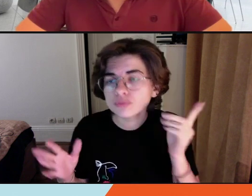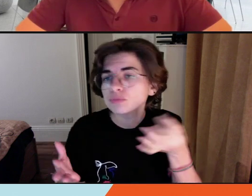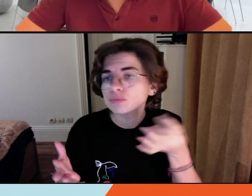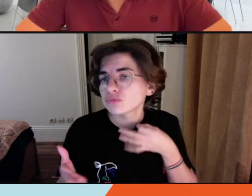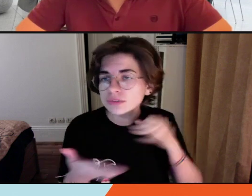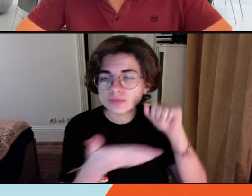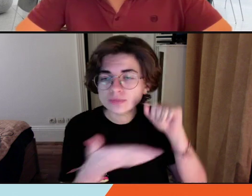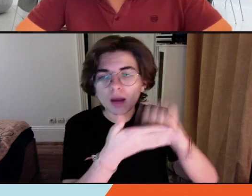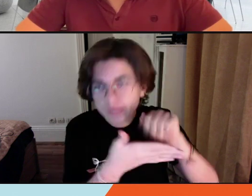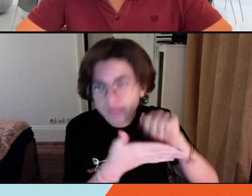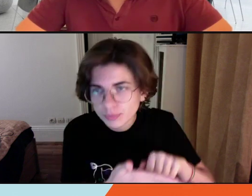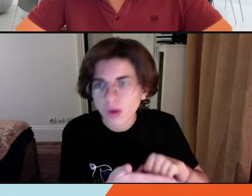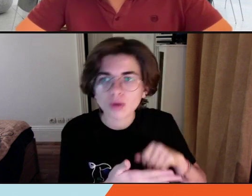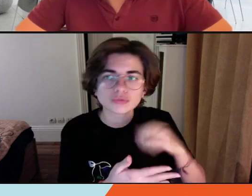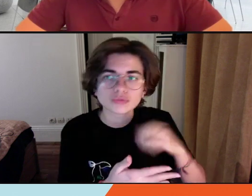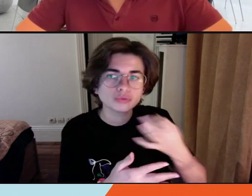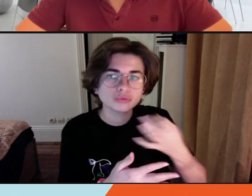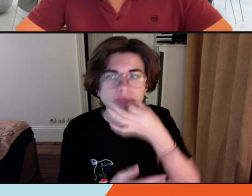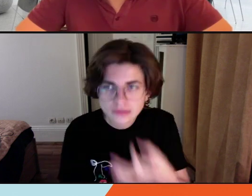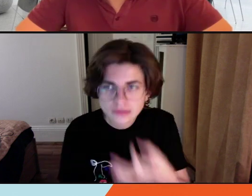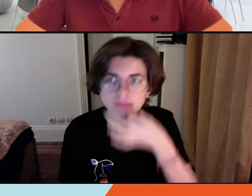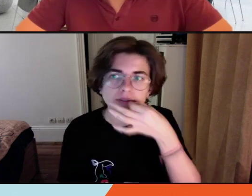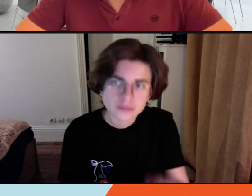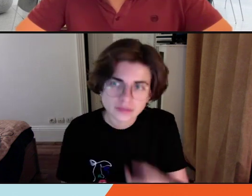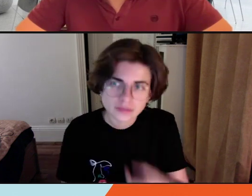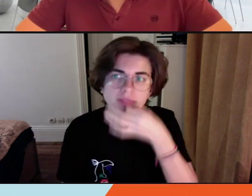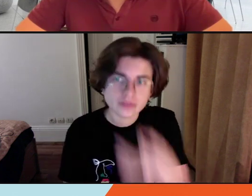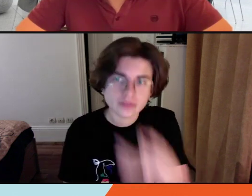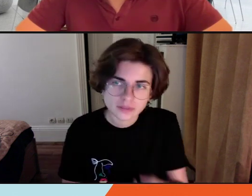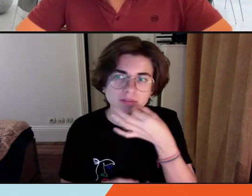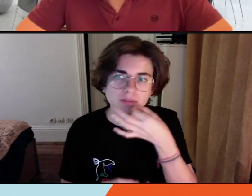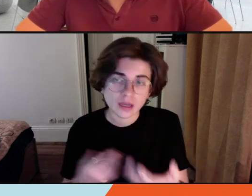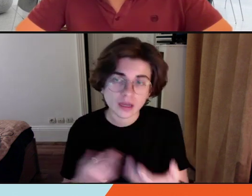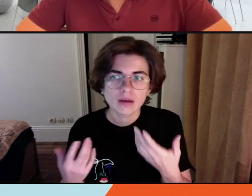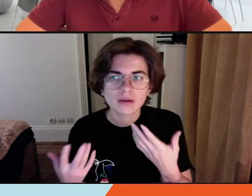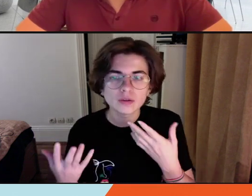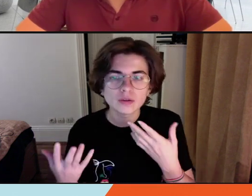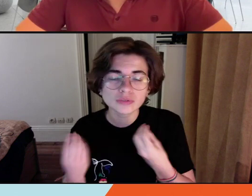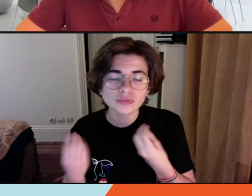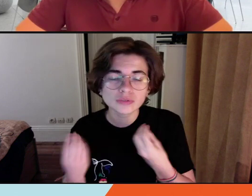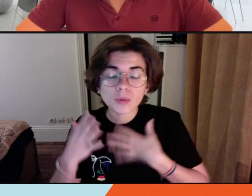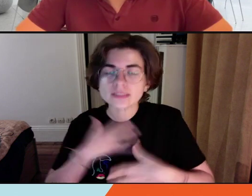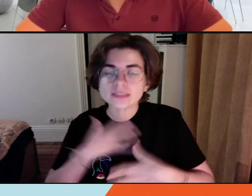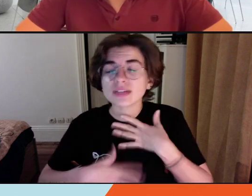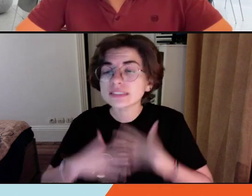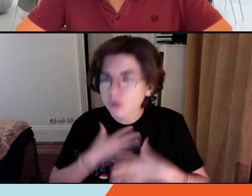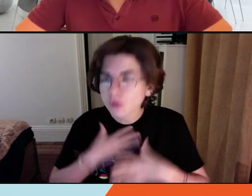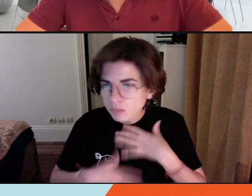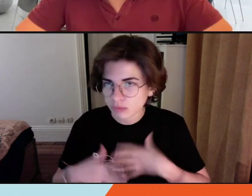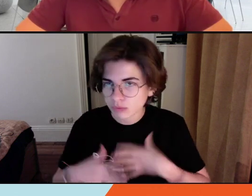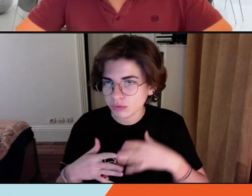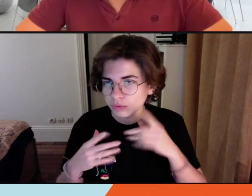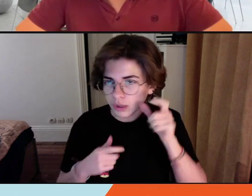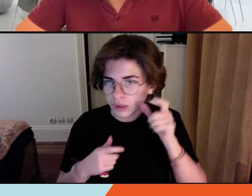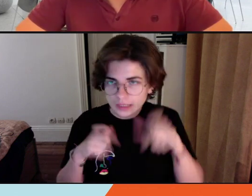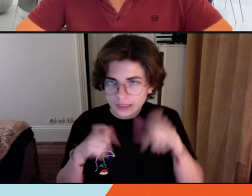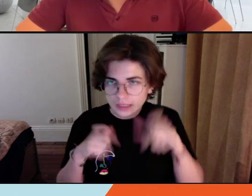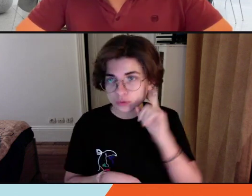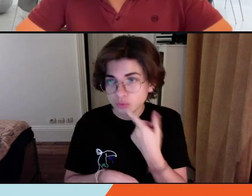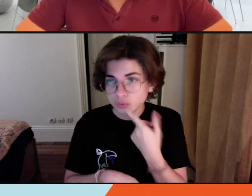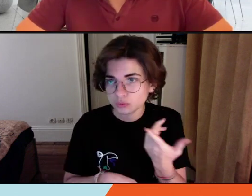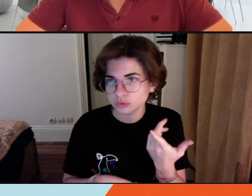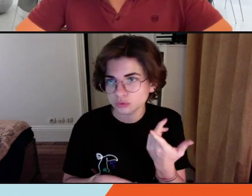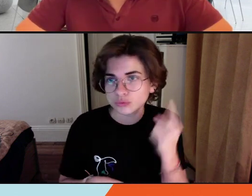dis, frapper les pas, toujours dire. Et au bout d'un moment, c'est fatigant pour les personnes sourdes